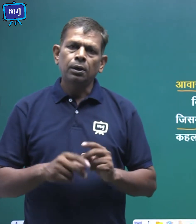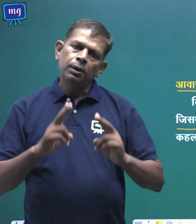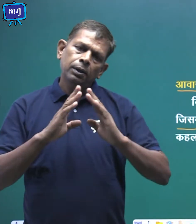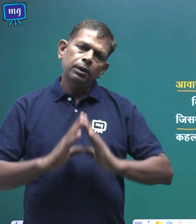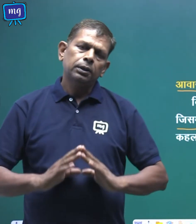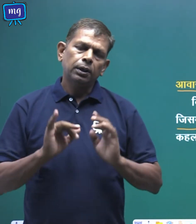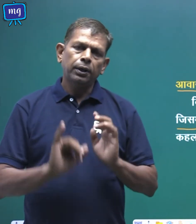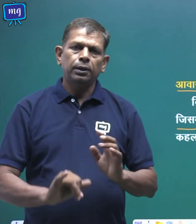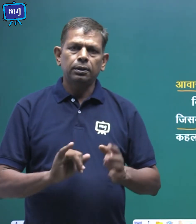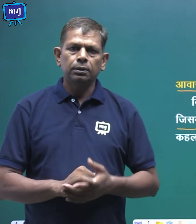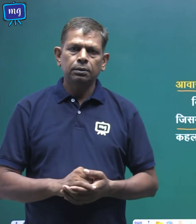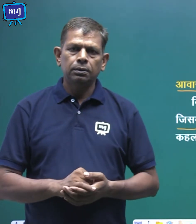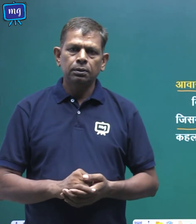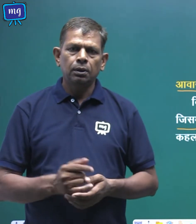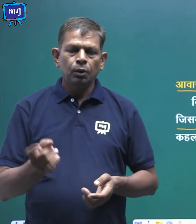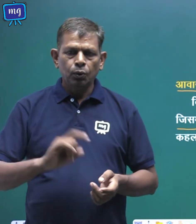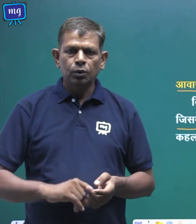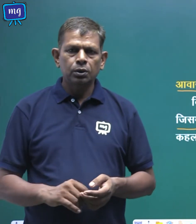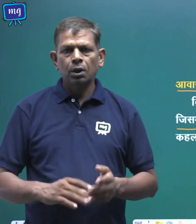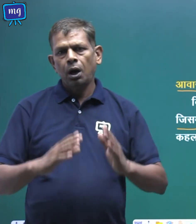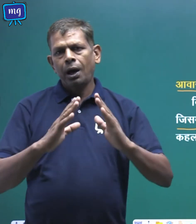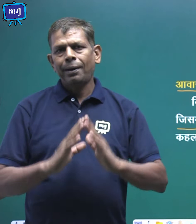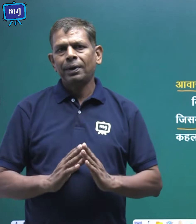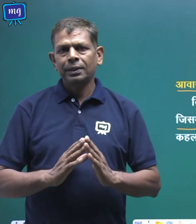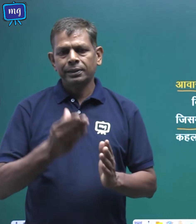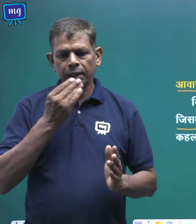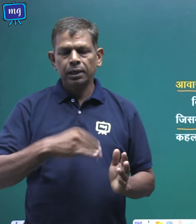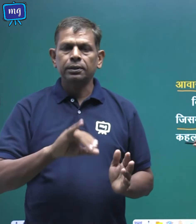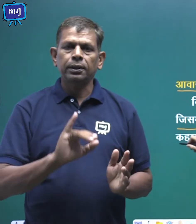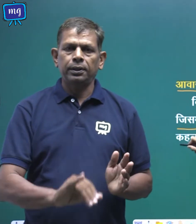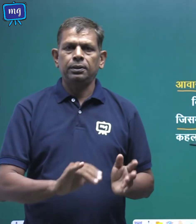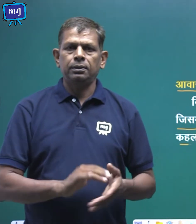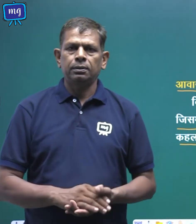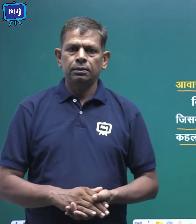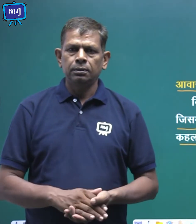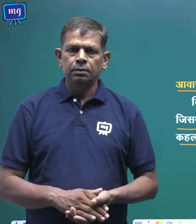रहता है, उसका आवास कहलाता है।